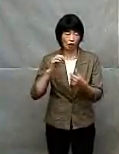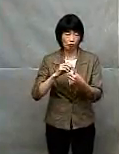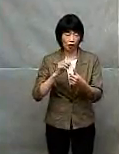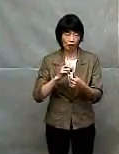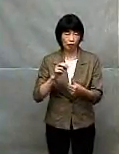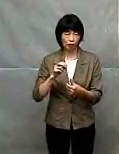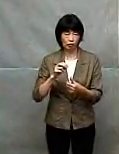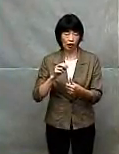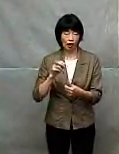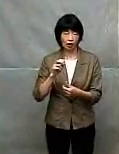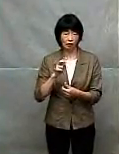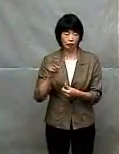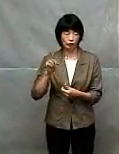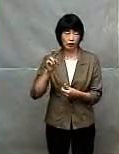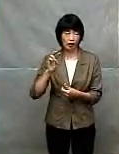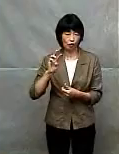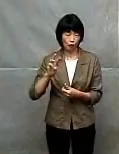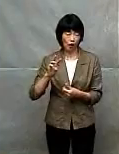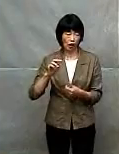ラという、